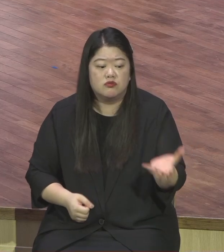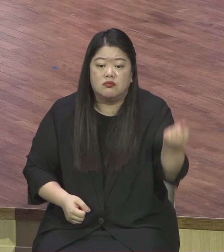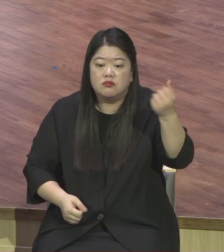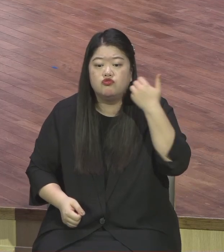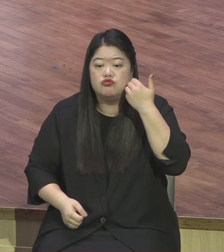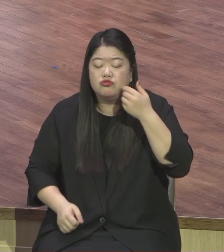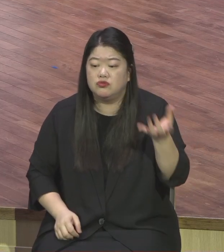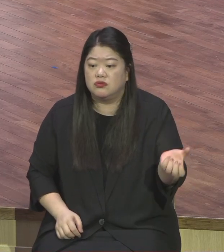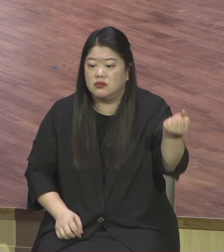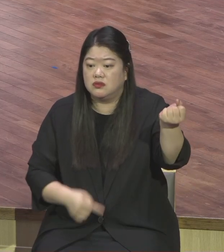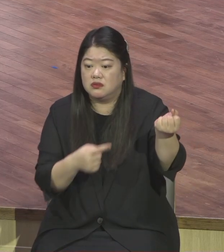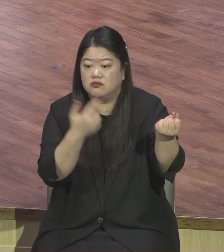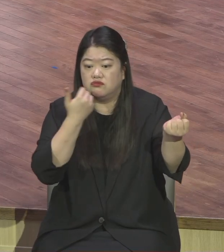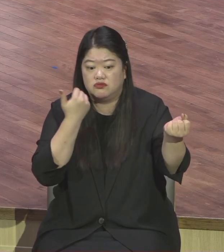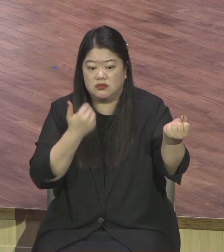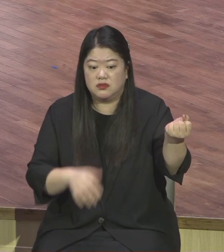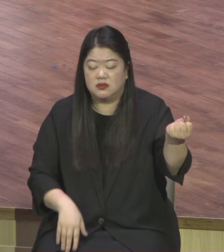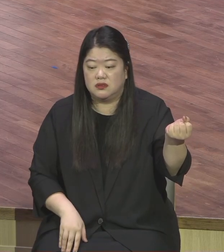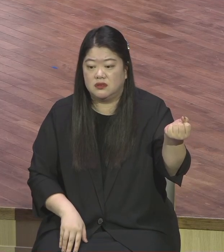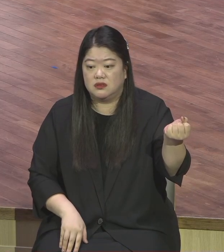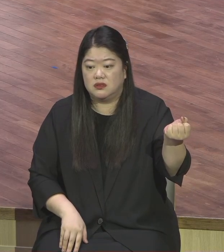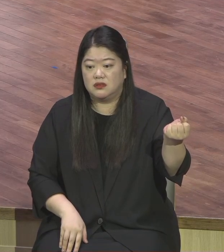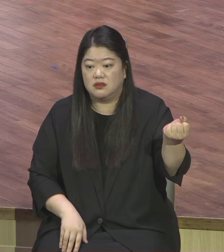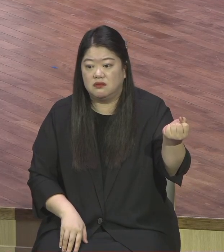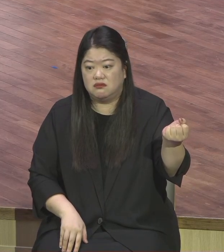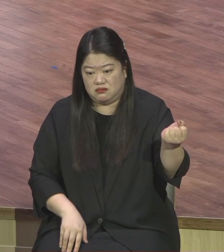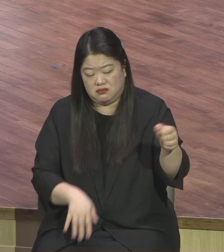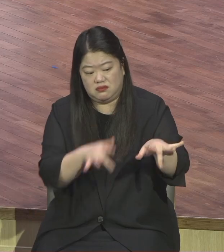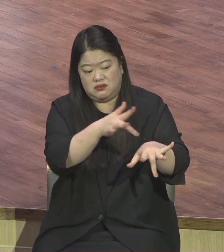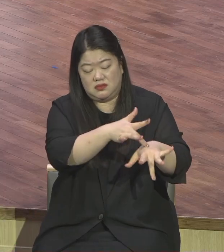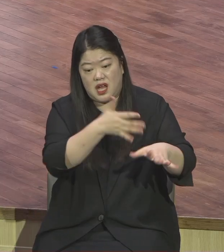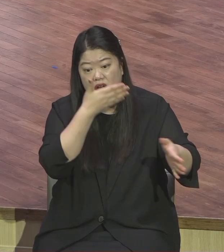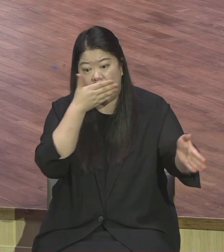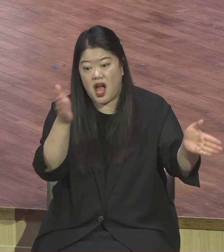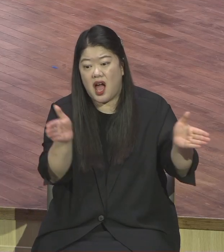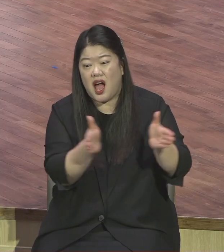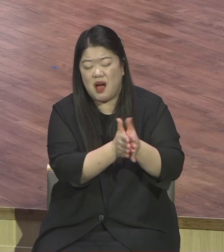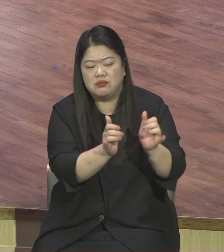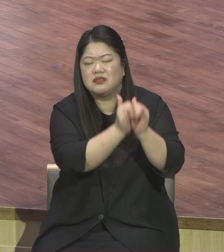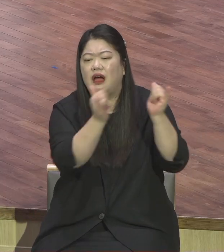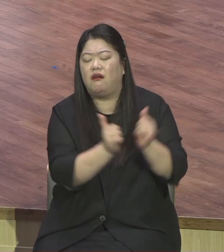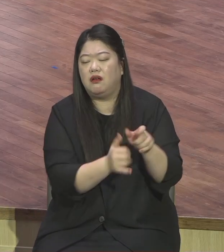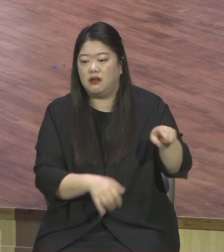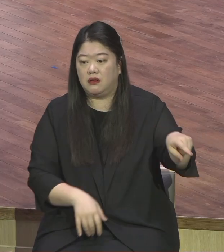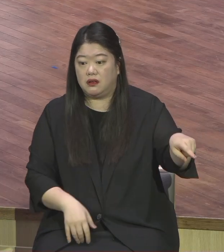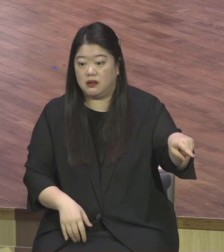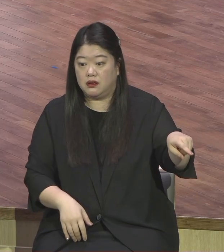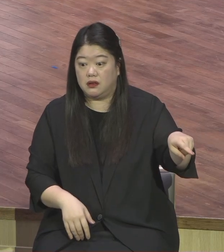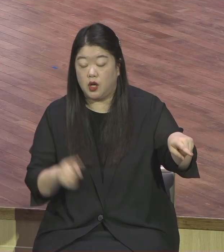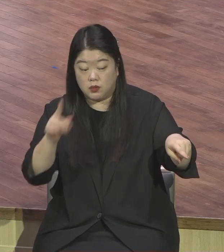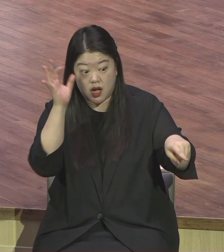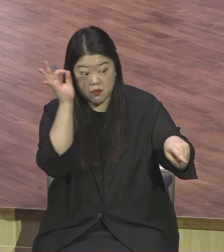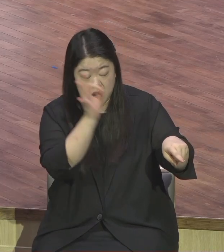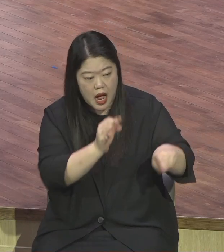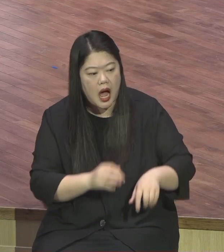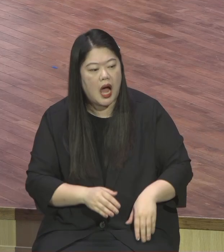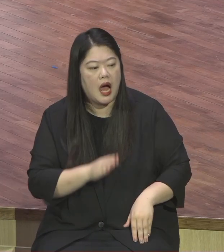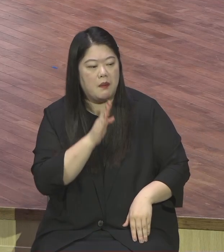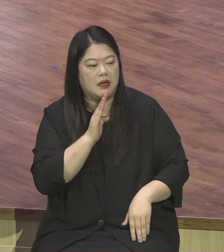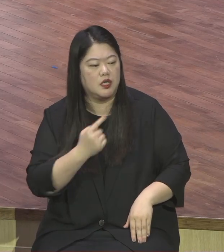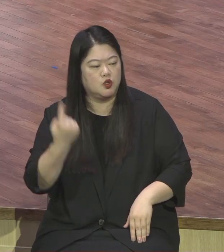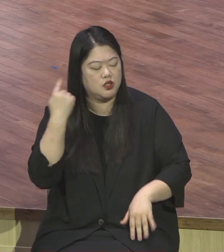공격을 다 당하고 있는 현장의 이 실상을 우리가 보고